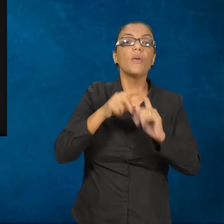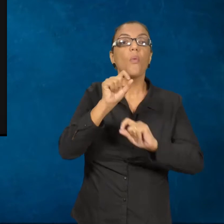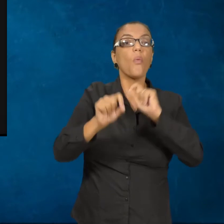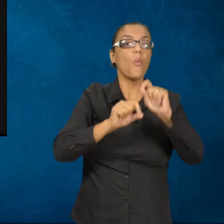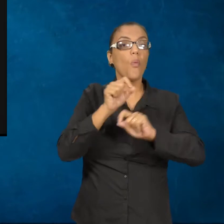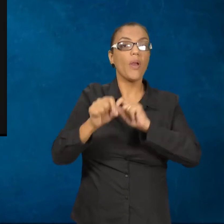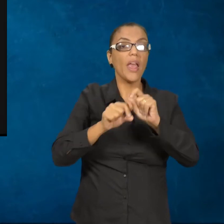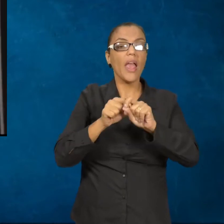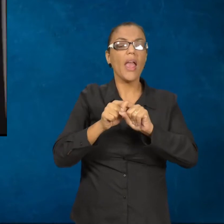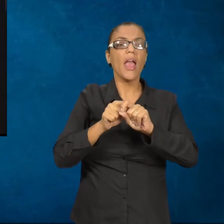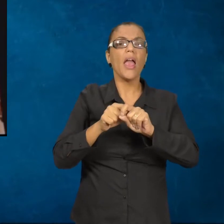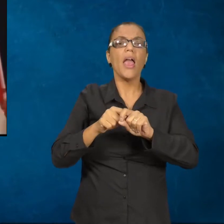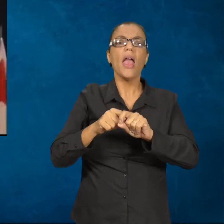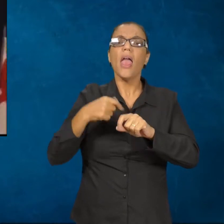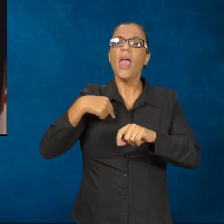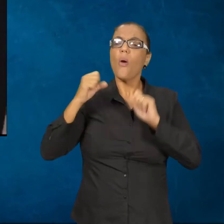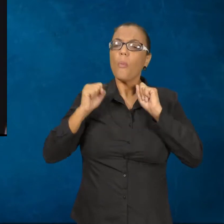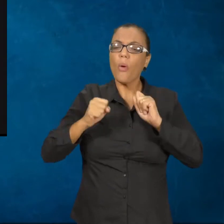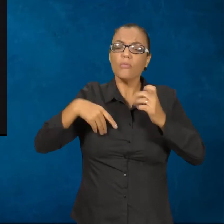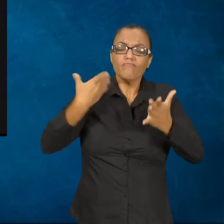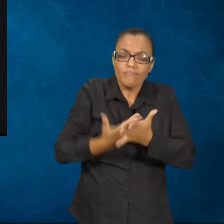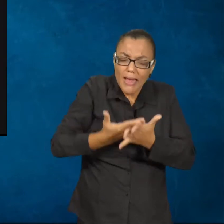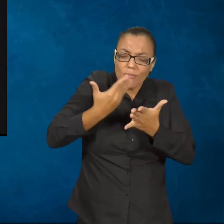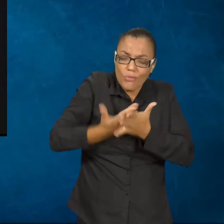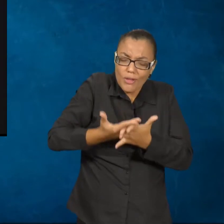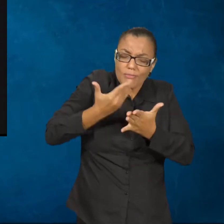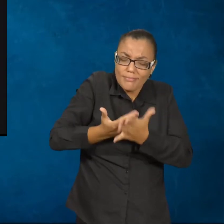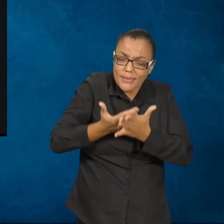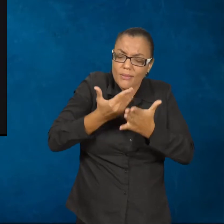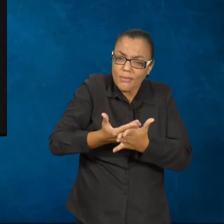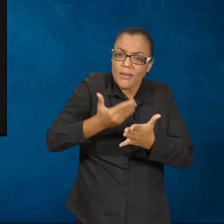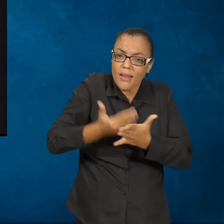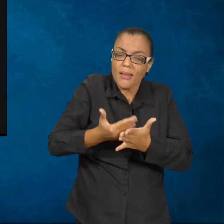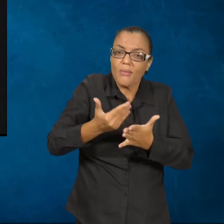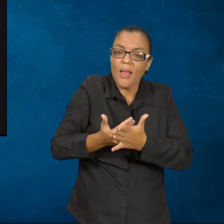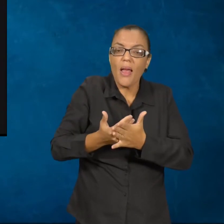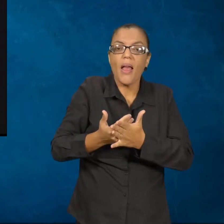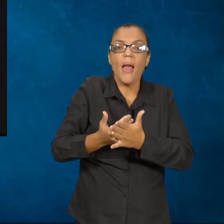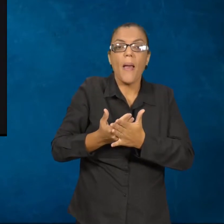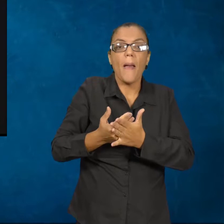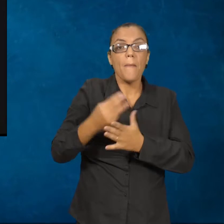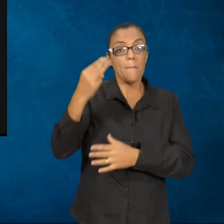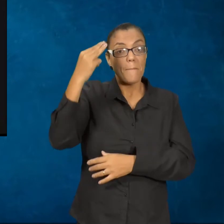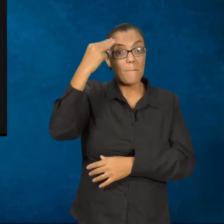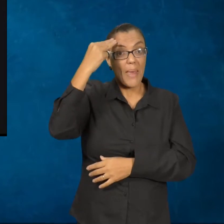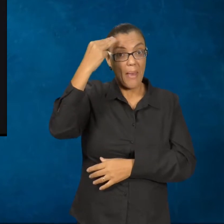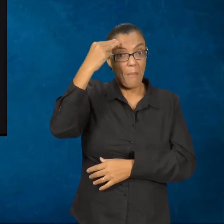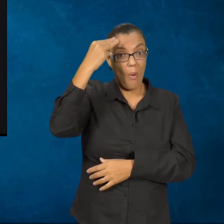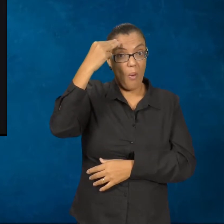4 séculos significa o quê? Que todos nós vamos morrer com pelo menos